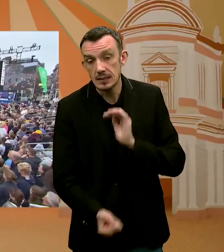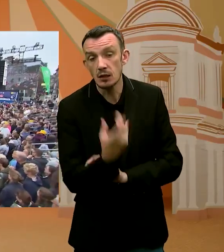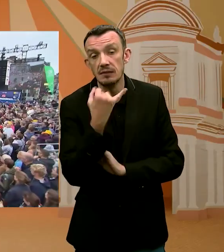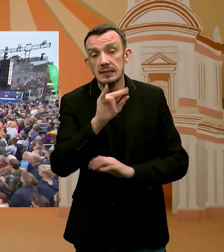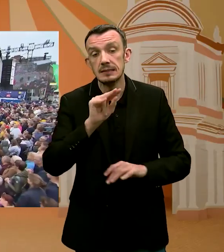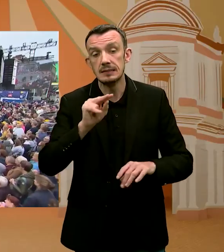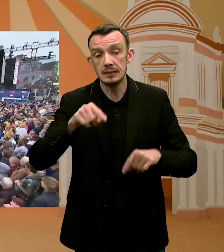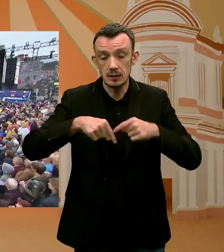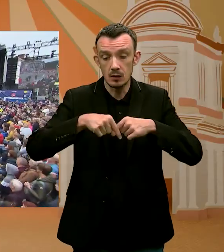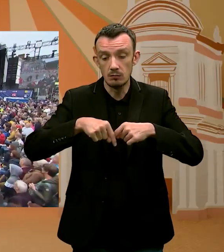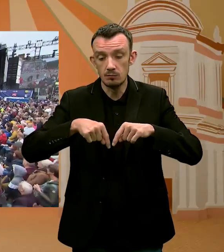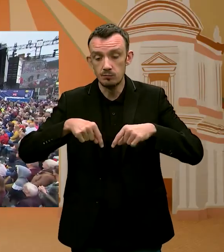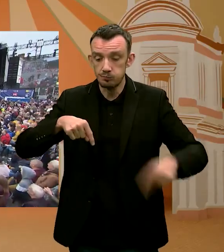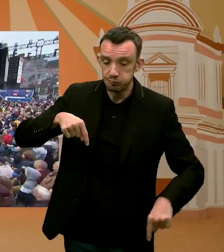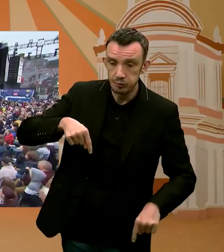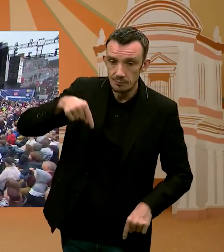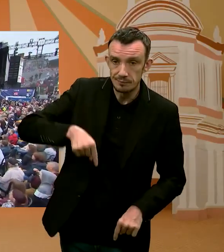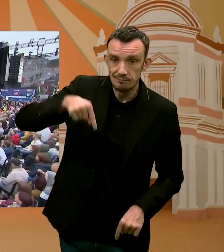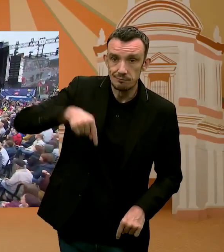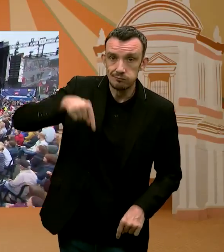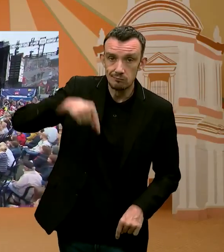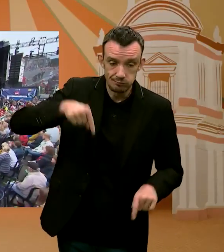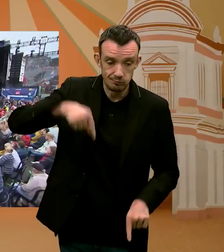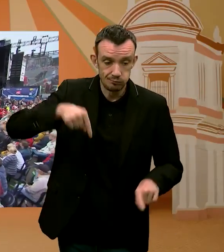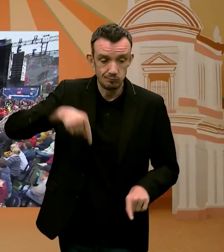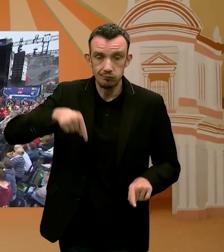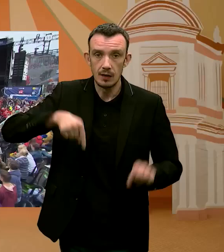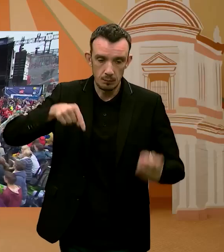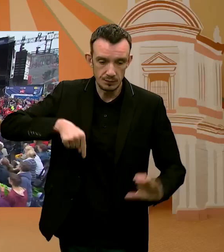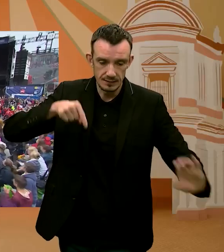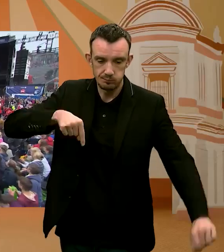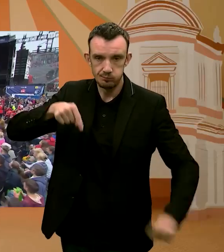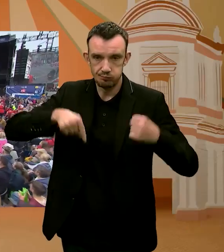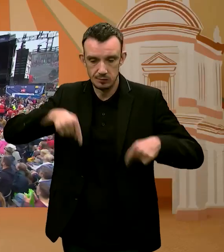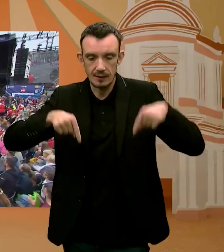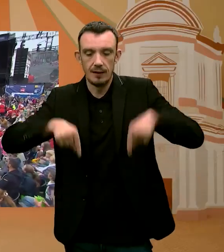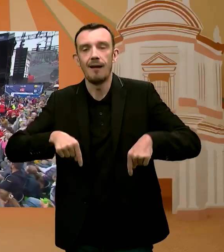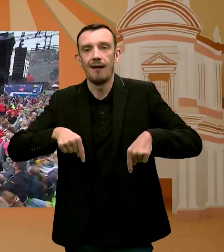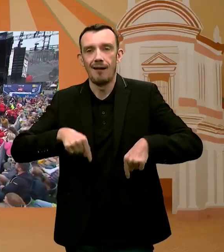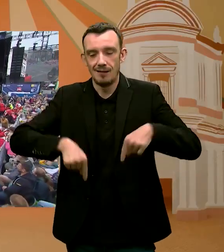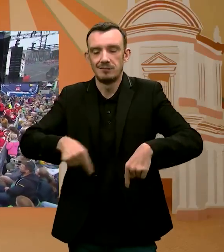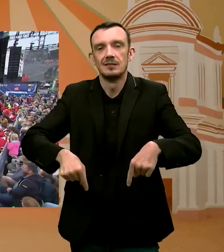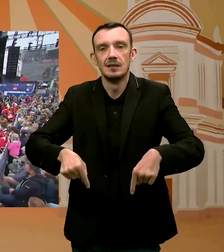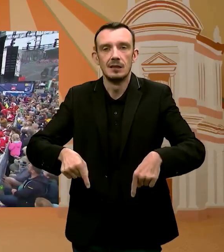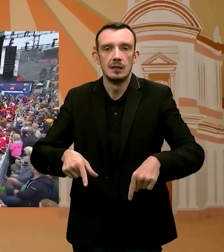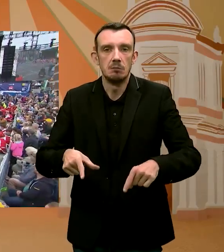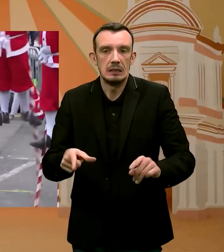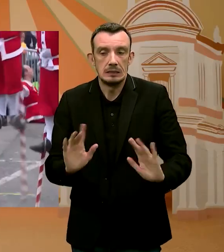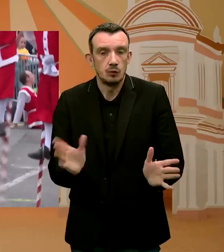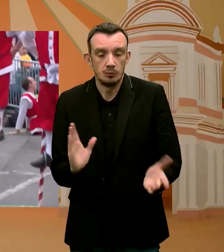échasse et qu'il saute sur une échasse. Là, le public peut venir lui rendre son échasse et on arrête de lui taper dessus. Mais c'est vraiment seule intervention